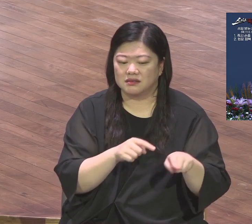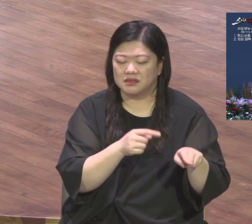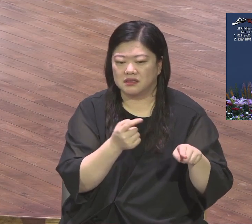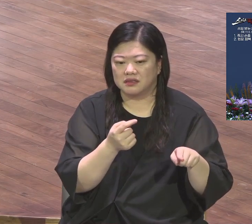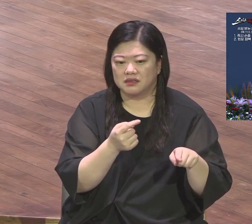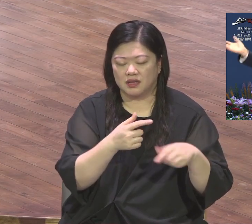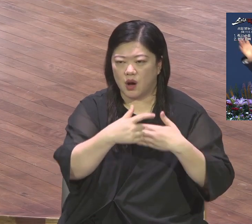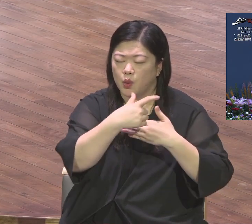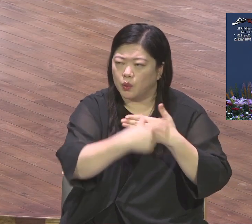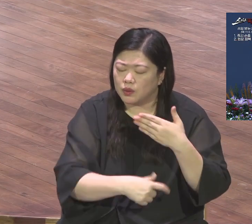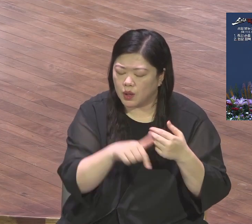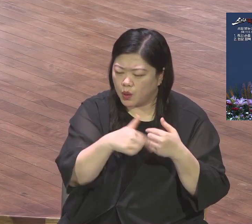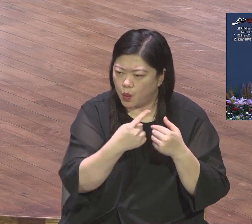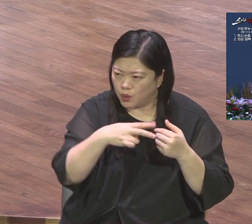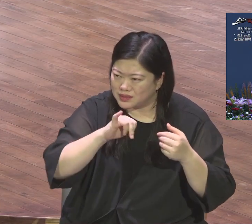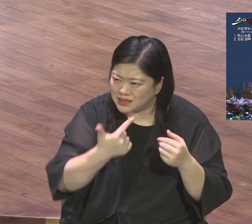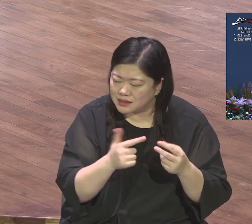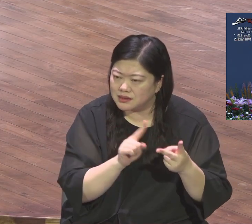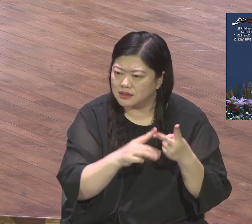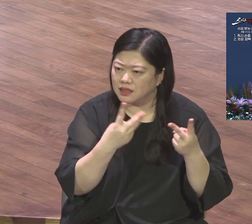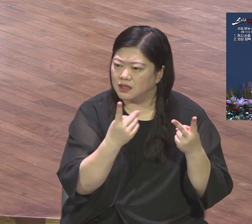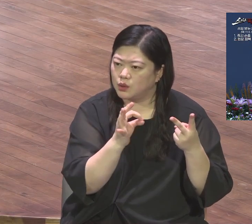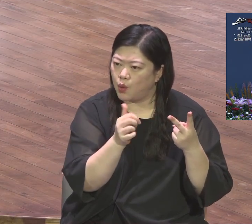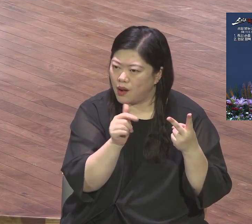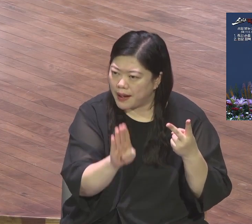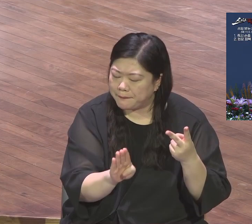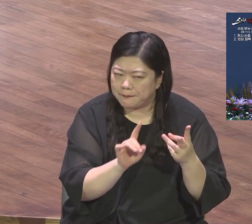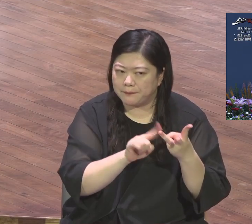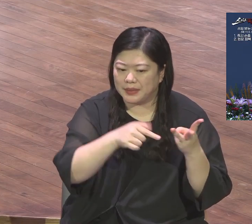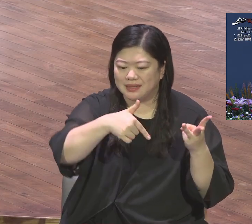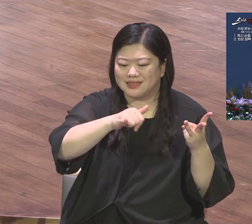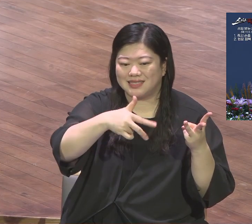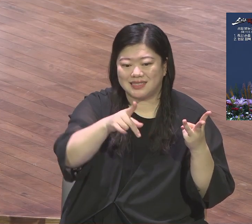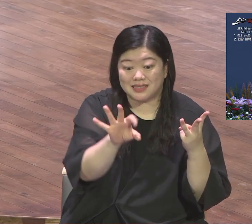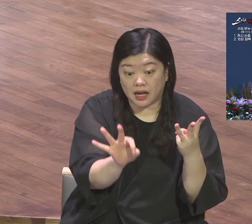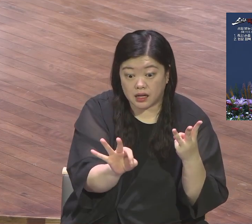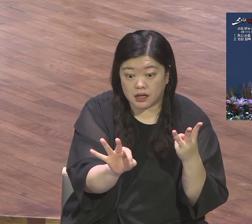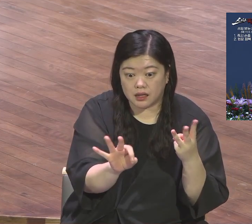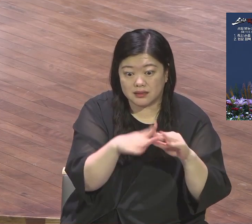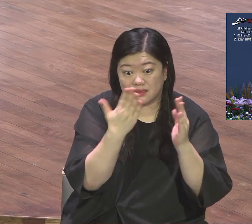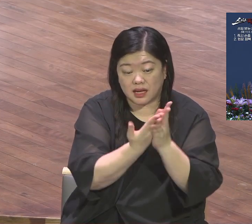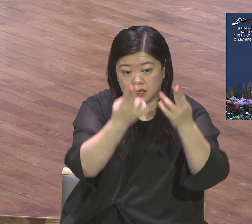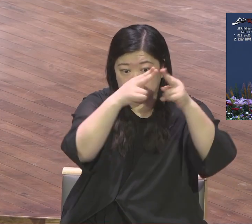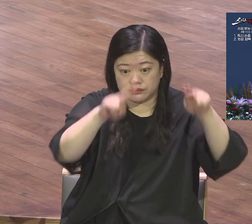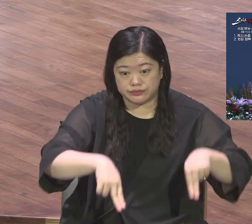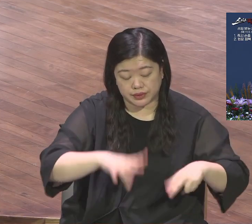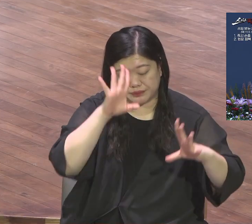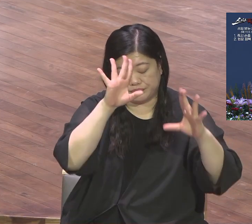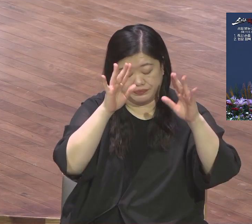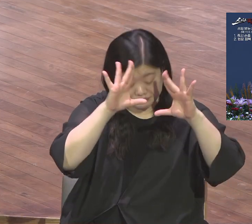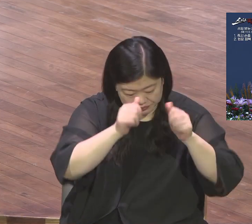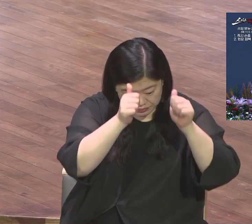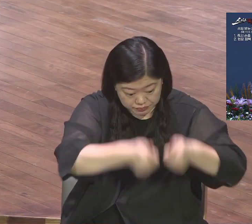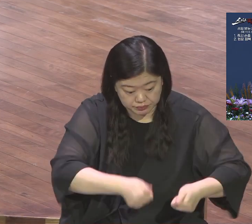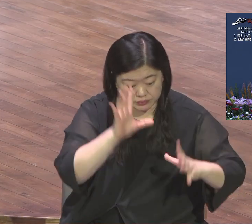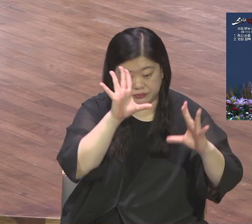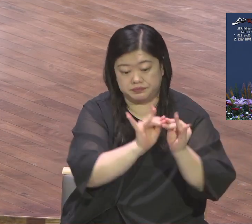다 통합적부터 싹 다 했거든. 근데 그런 막 이 정치적인 어려움이 많이 있었습니다.